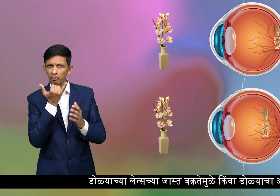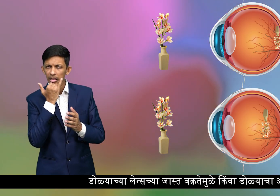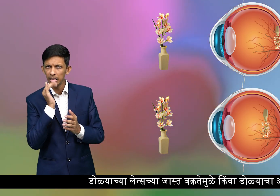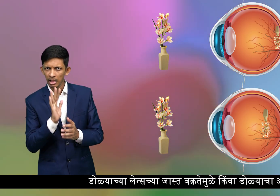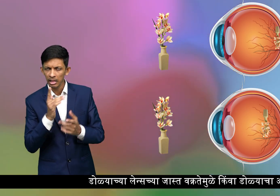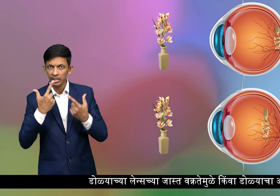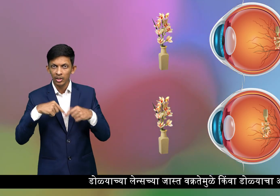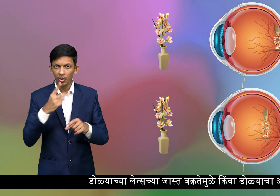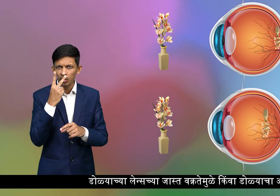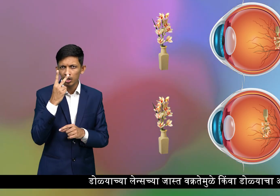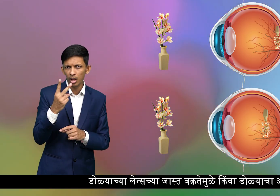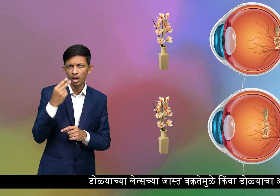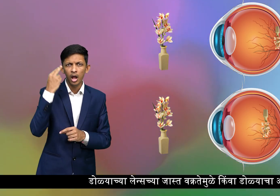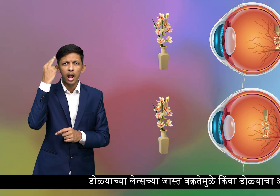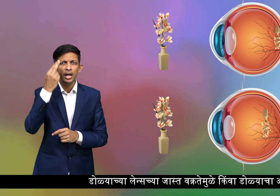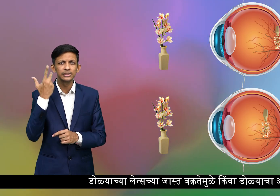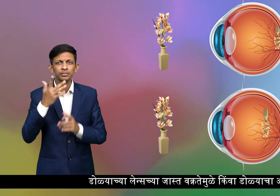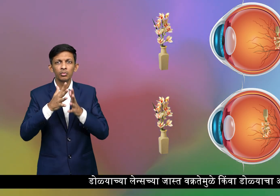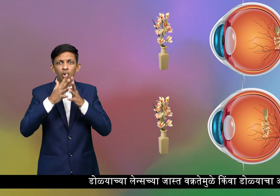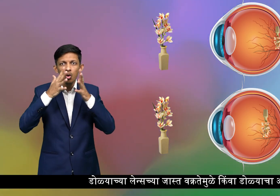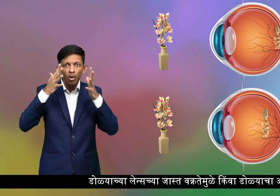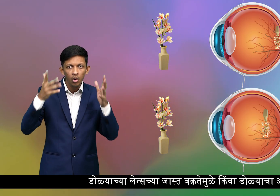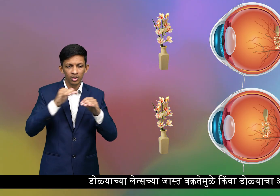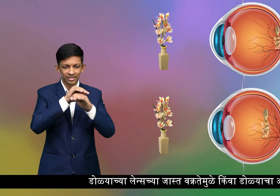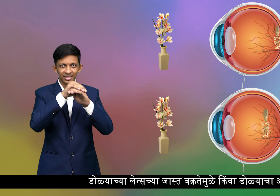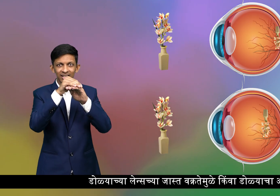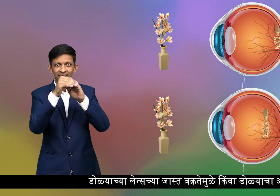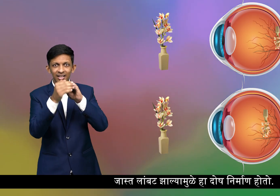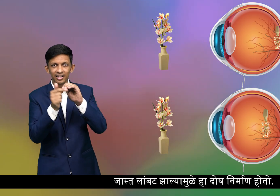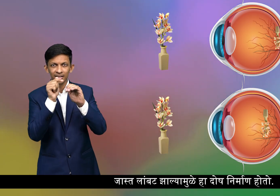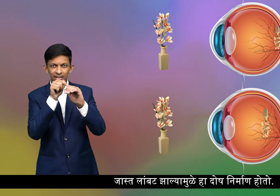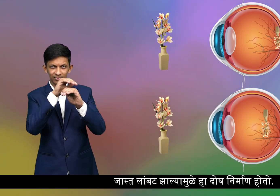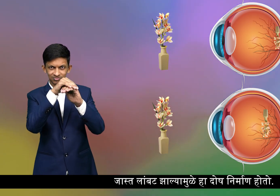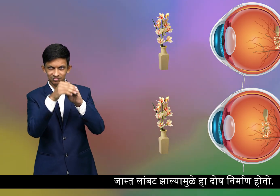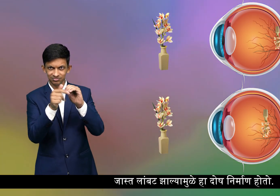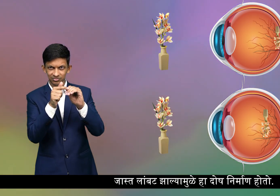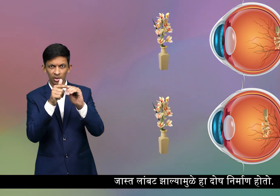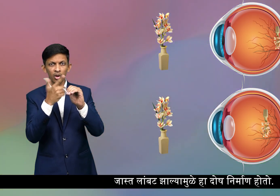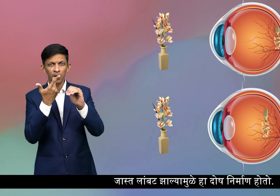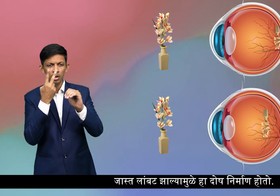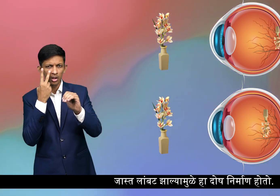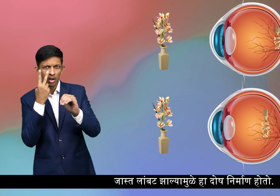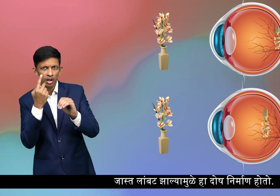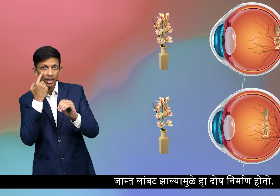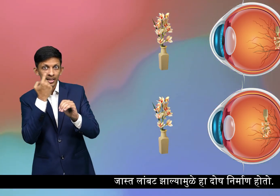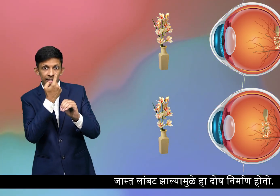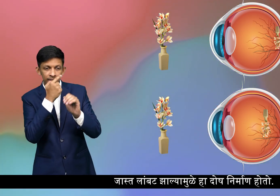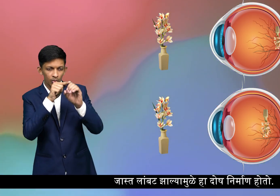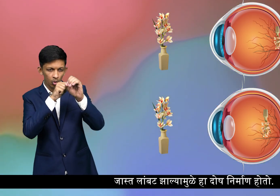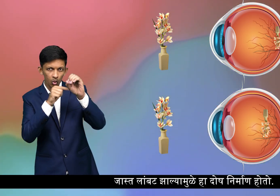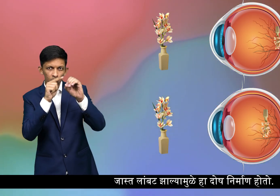डोळ्यांच्या लेन्सच्या जास्त वक्रतेमुळे किंवा डोळ्यांचा आकार जास्त लांबट झाल्यामुळे हा दोष निर्माण